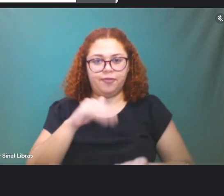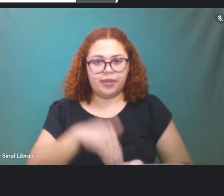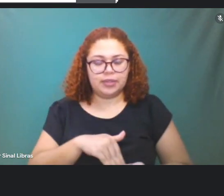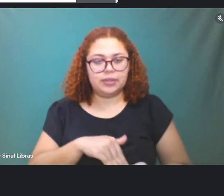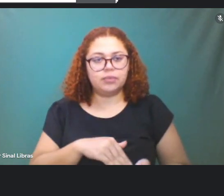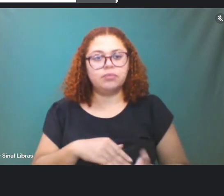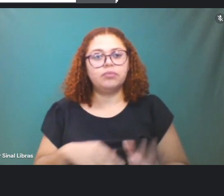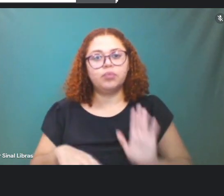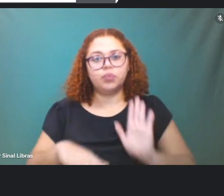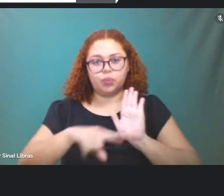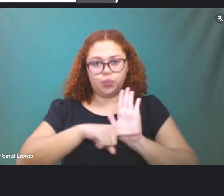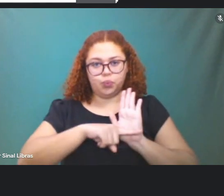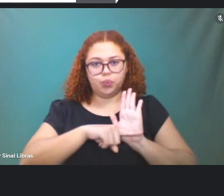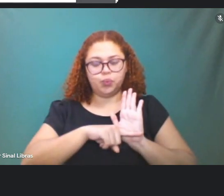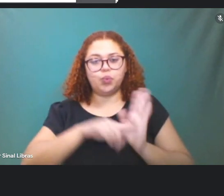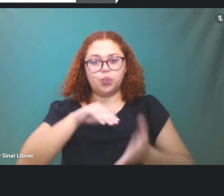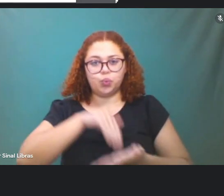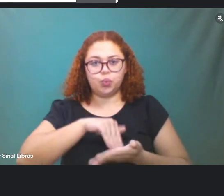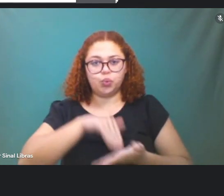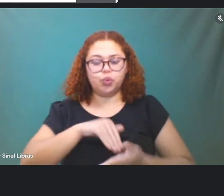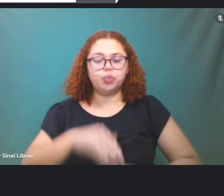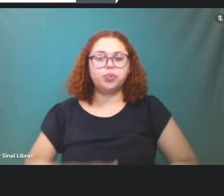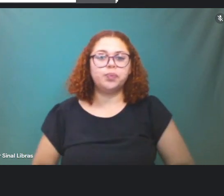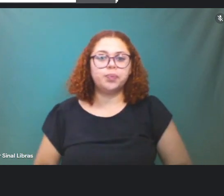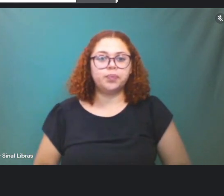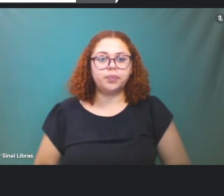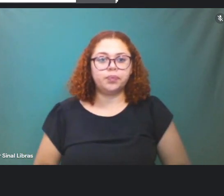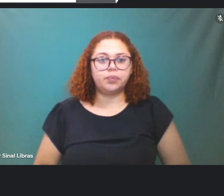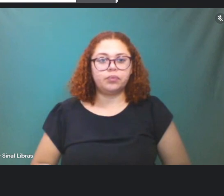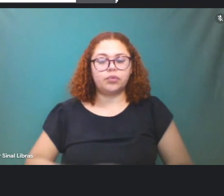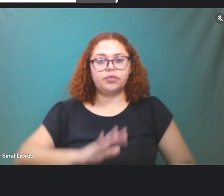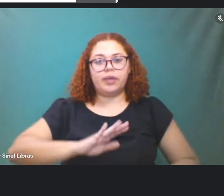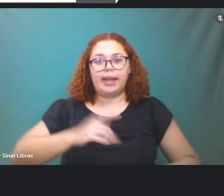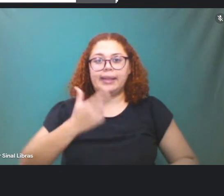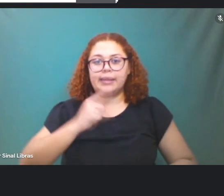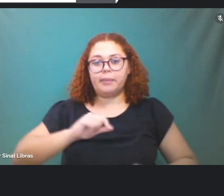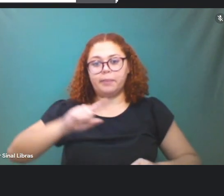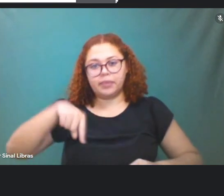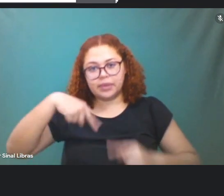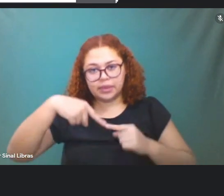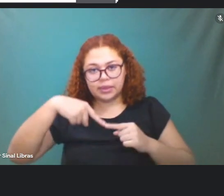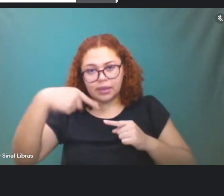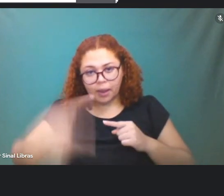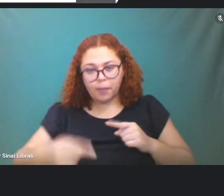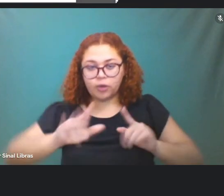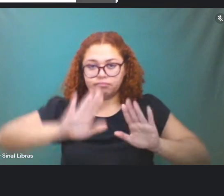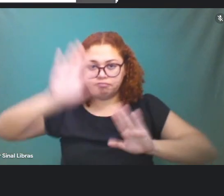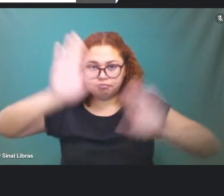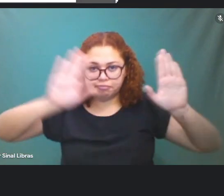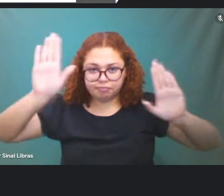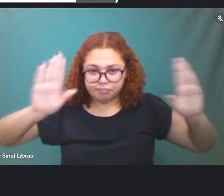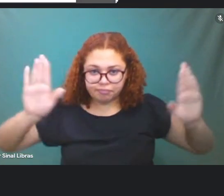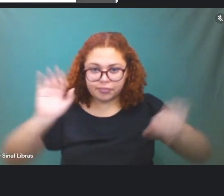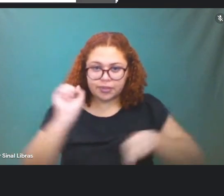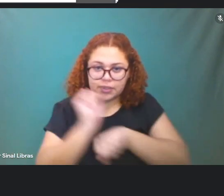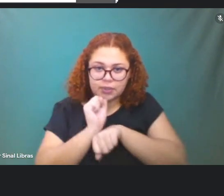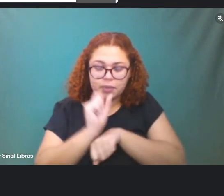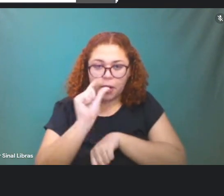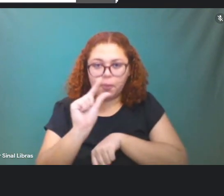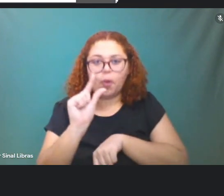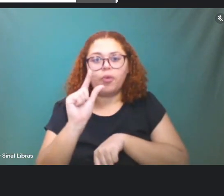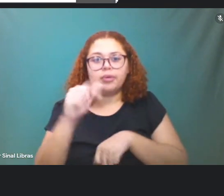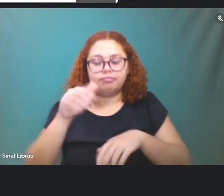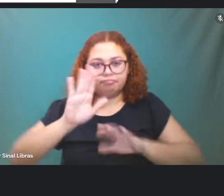da apresentação, e a partir de agora a gente vai levantando a mão, quem quiser fazer pergunta, que eu vou abrir para pergunta daqui a pouco,